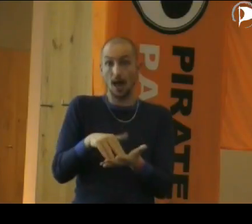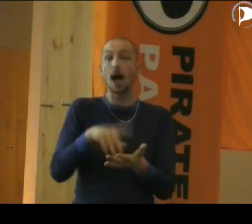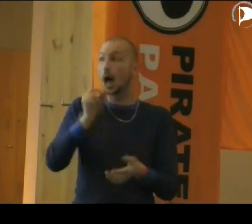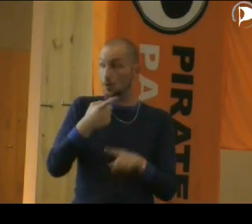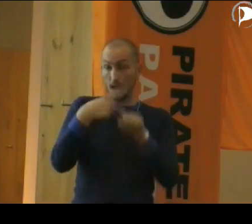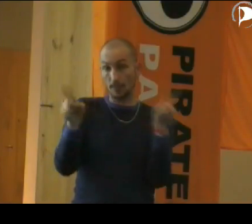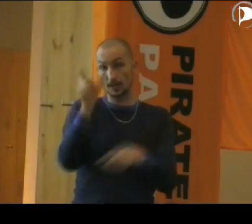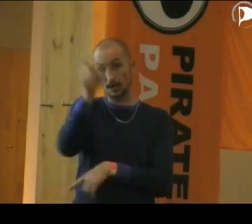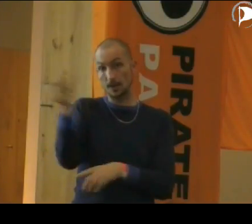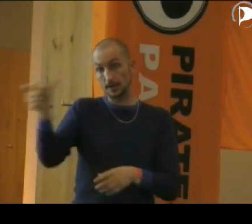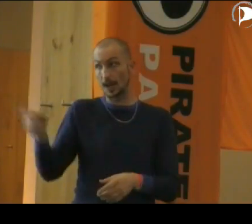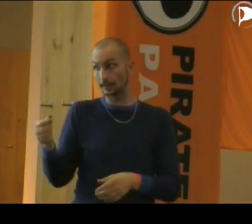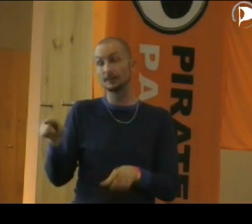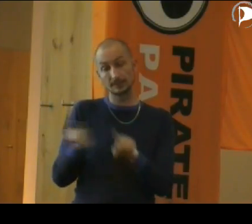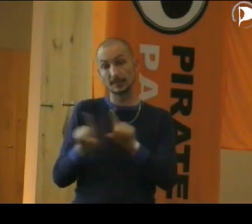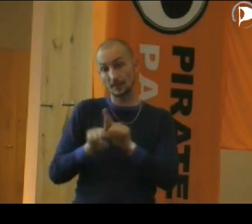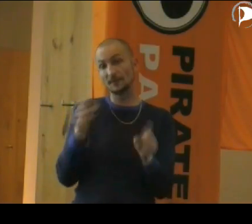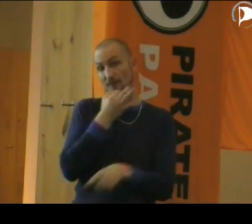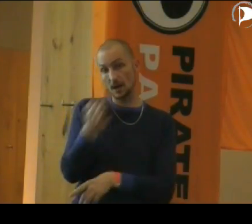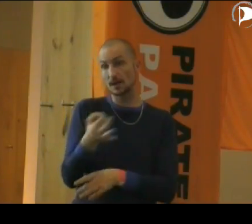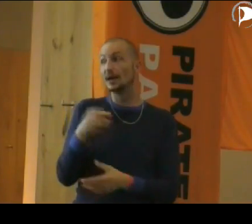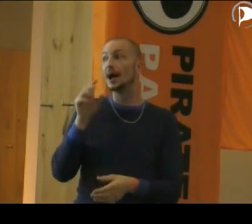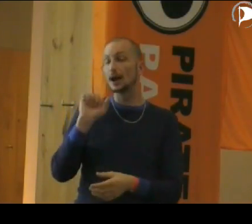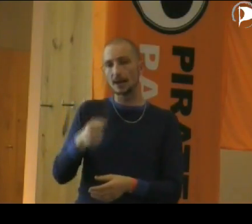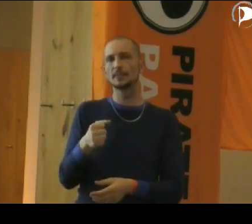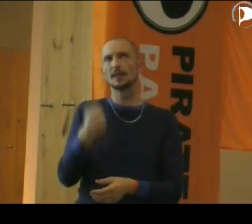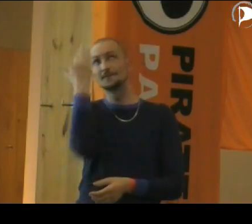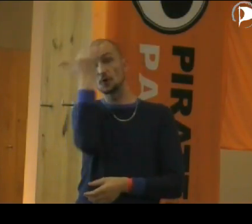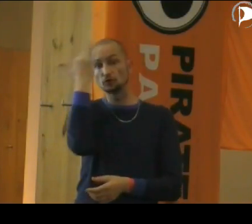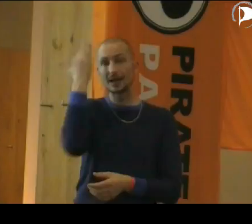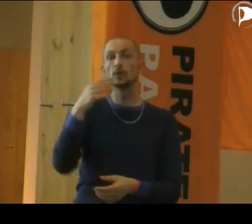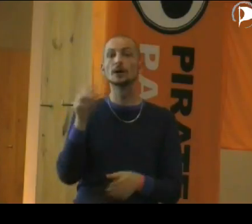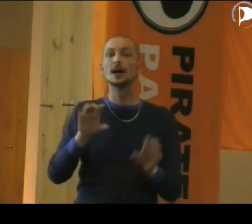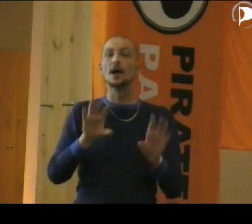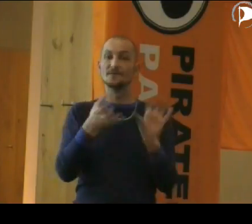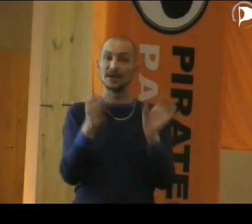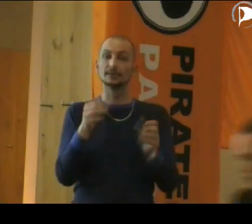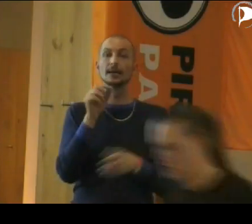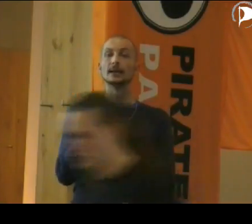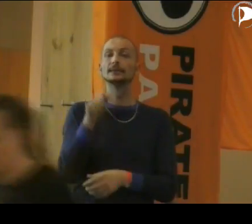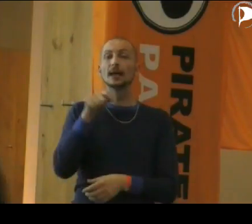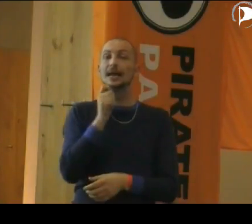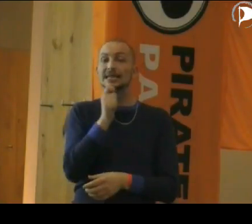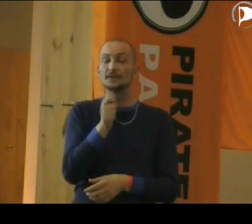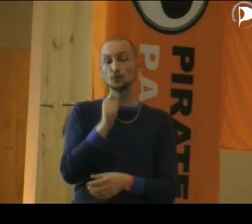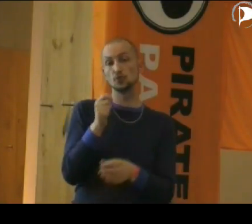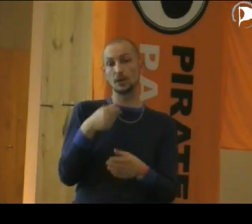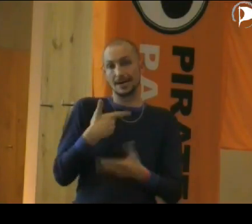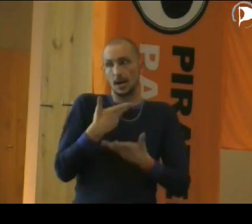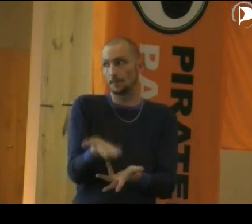alle anderen und danach noch erscheint also könnt ihr euch auch vorstellen im fernsehen interviews zu geben oder ähnliches